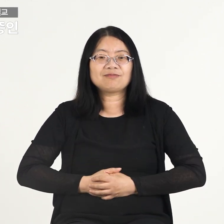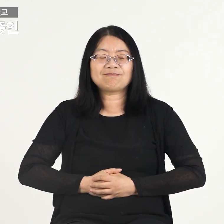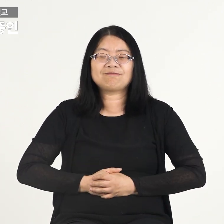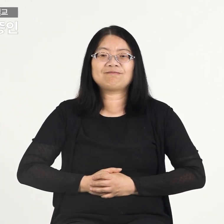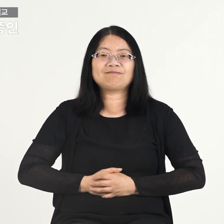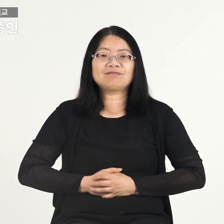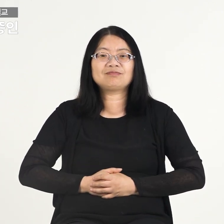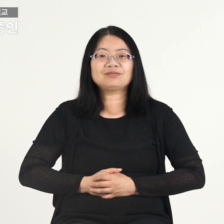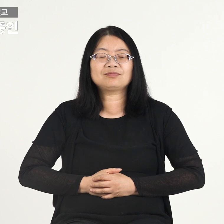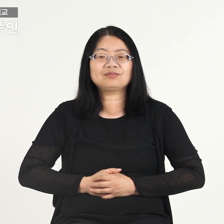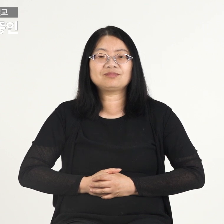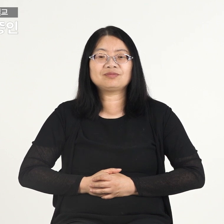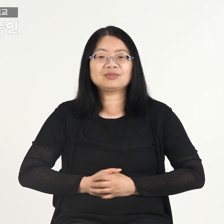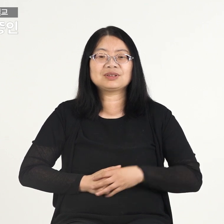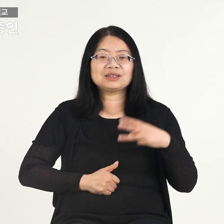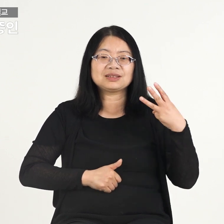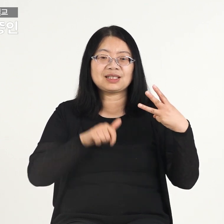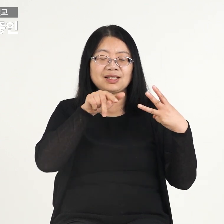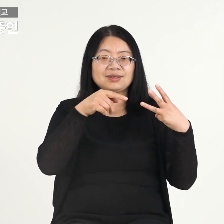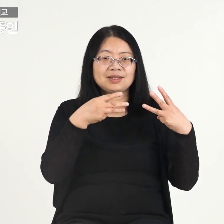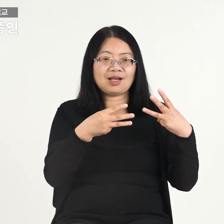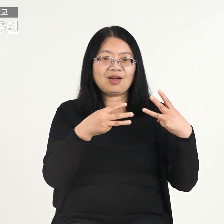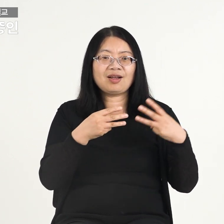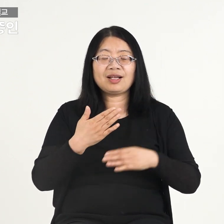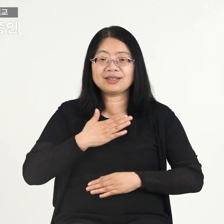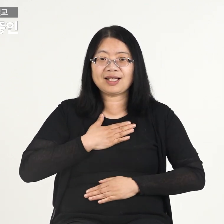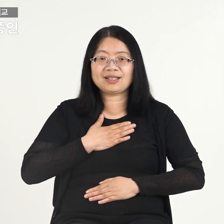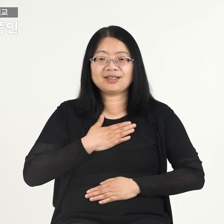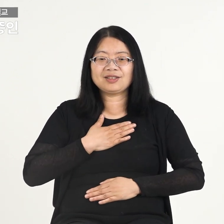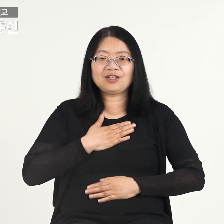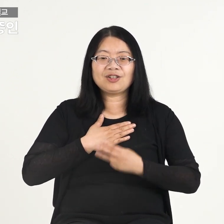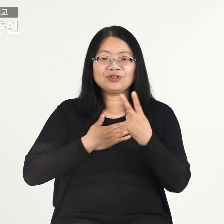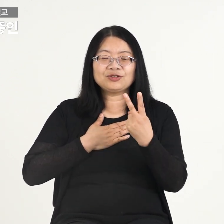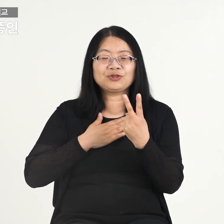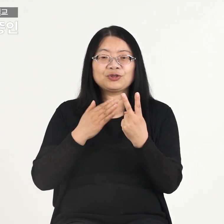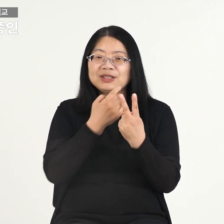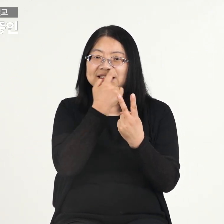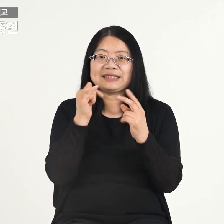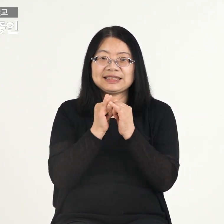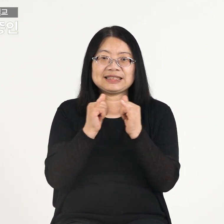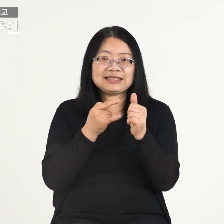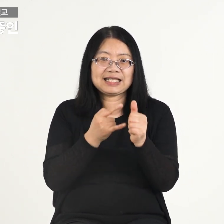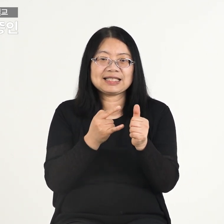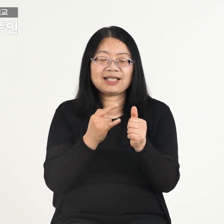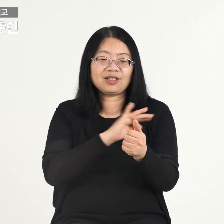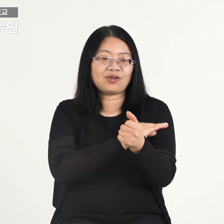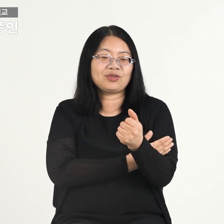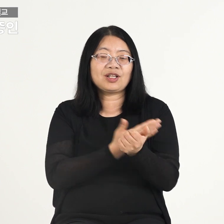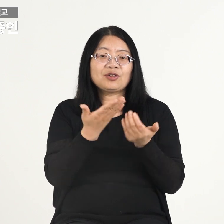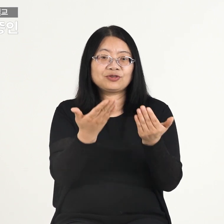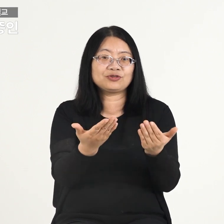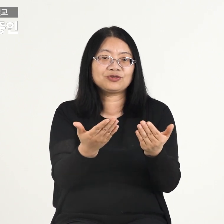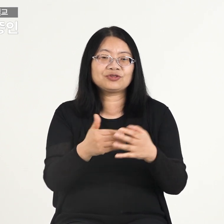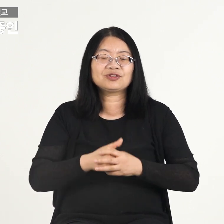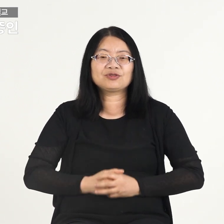있습니다. 3절. 내가 나의 두 증인에게 권세를 주리니 그들이 굵은 베옷을